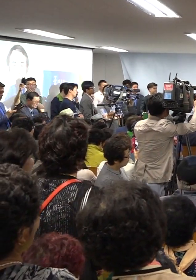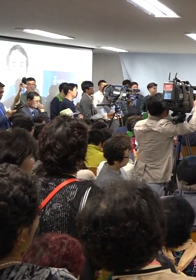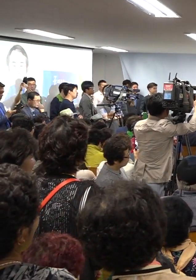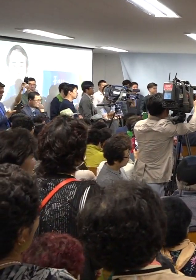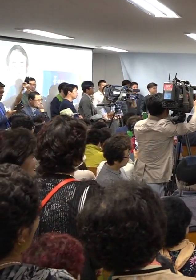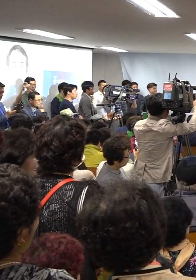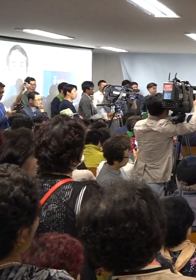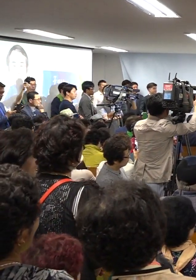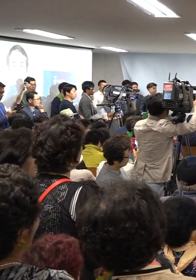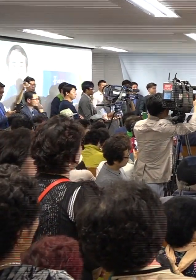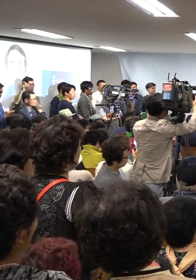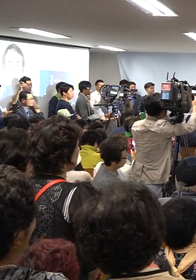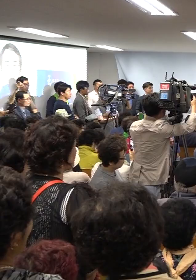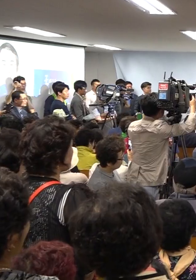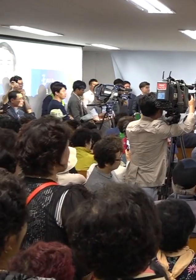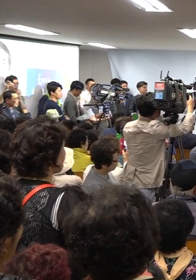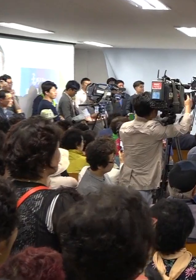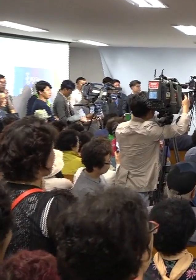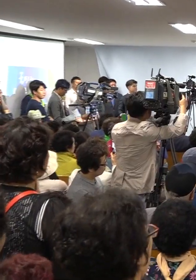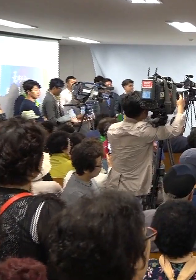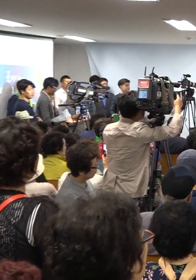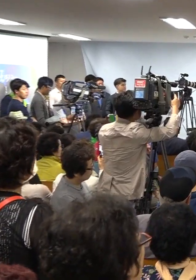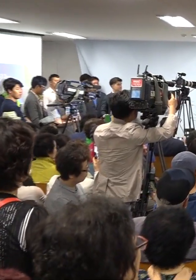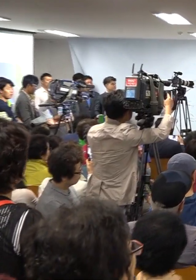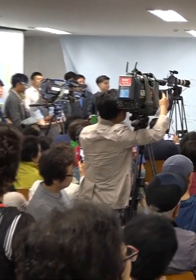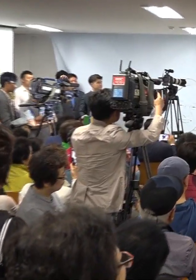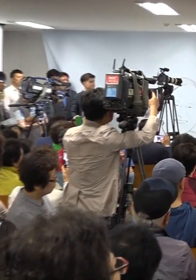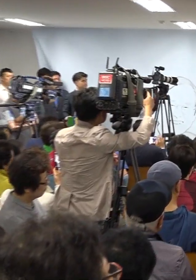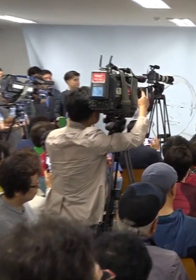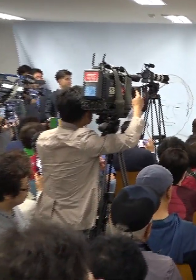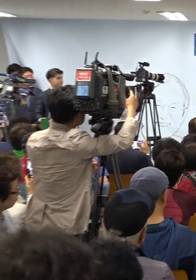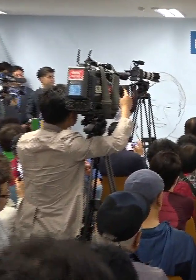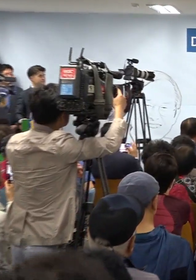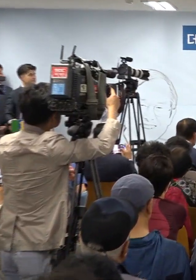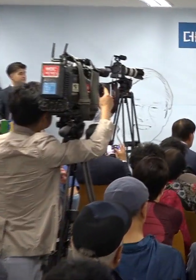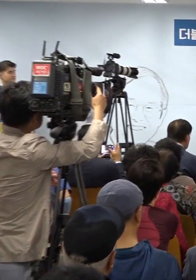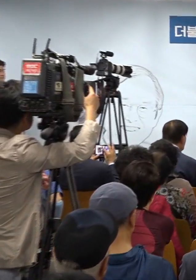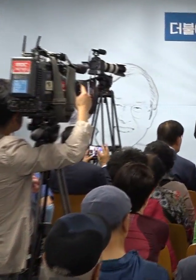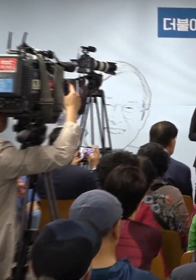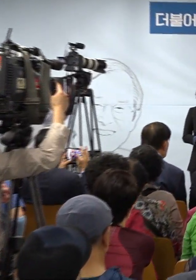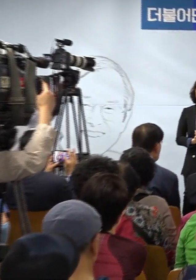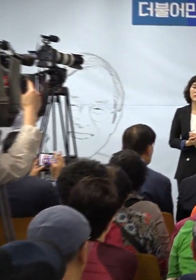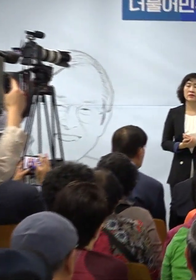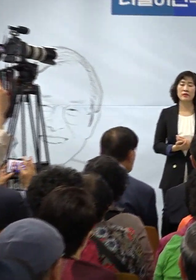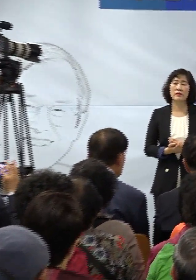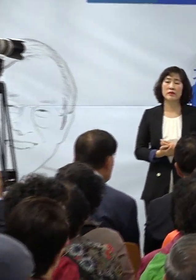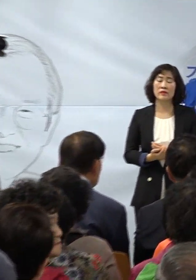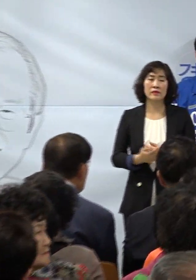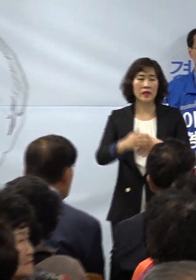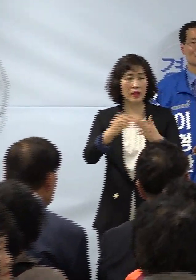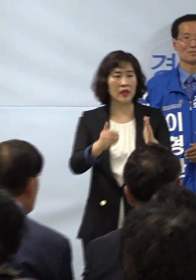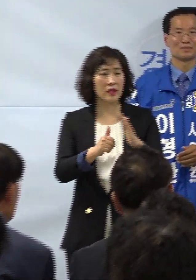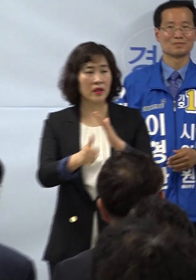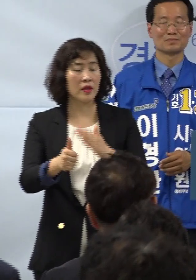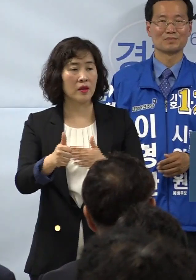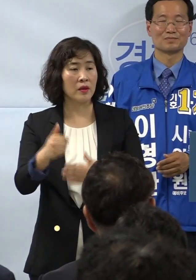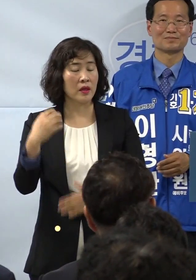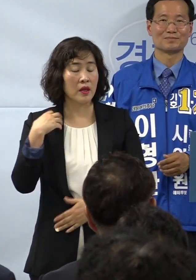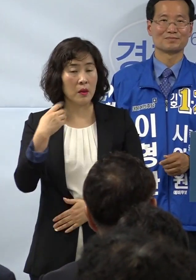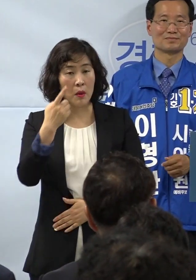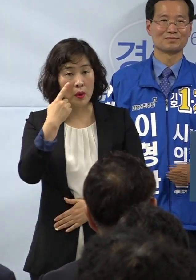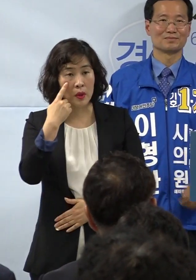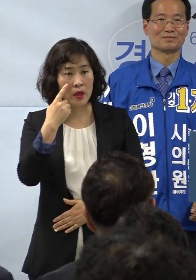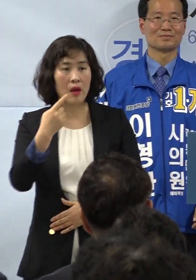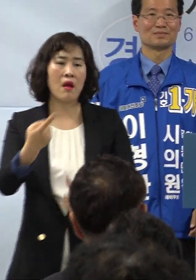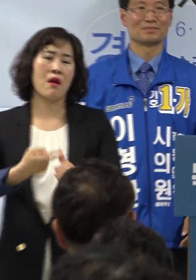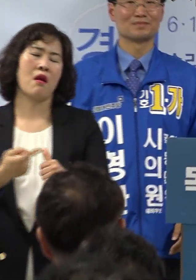후보들을 이렇게 다 뽑아 올리고 나니까 사실은 참 당 대표 해보니까요